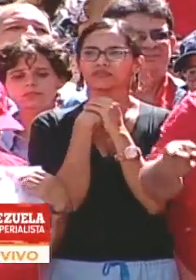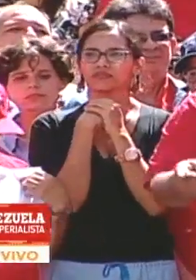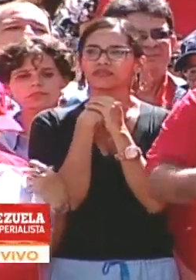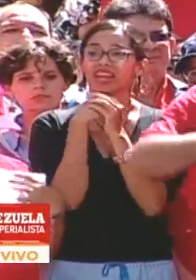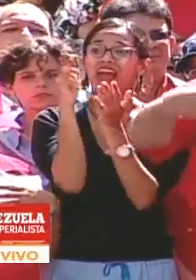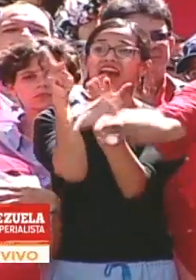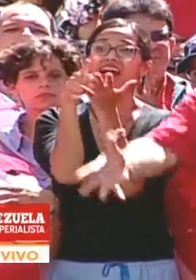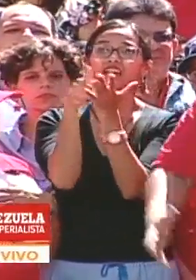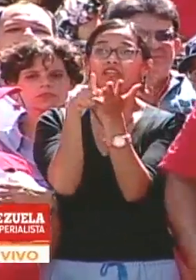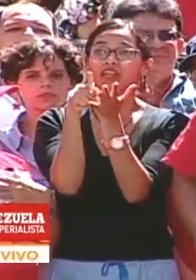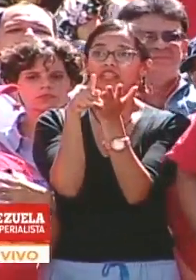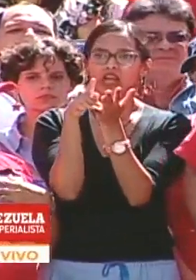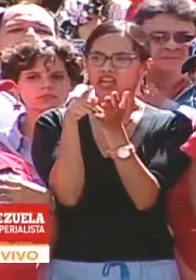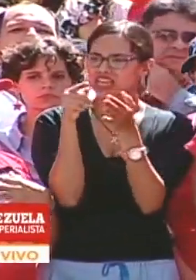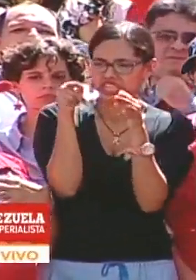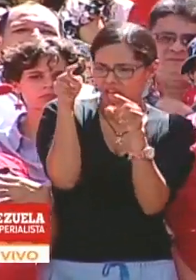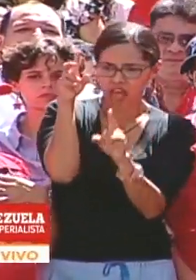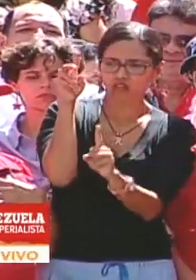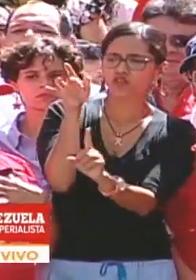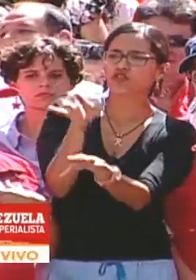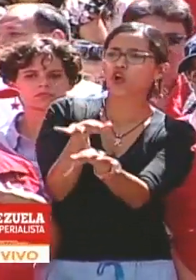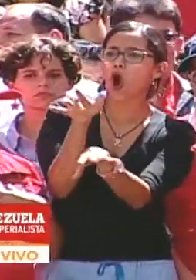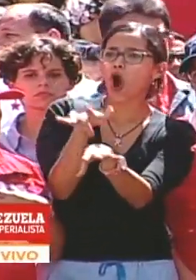Ellas estaban ahí, nadie se metió con ellas.